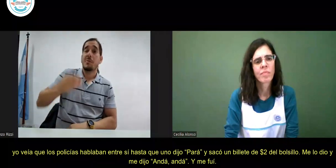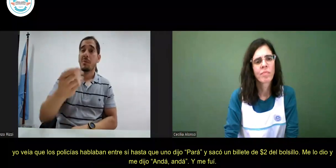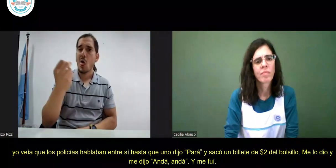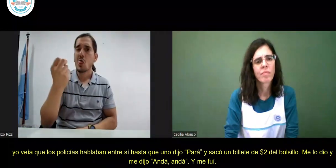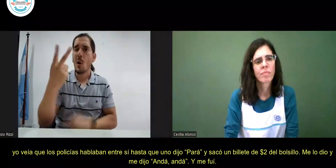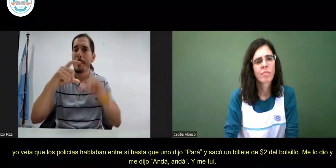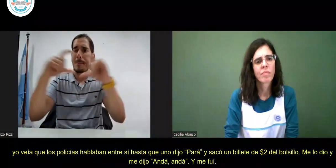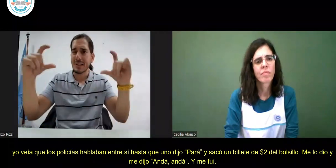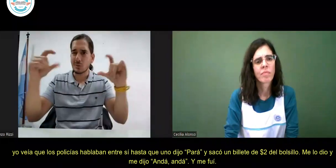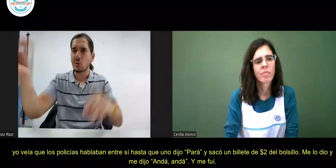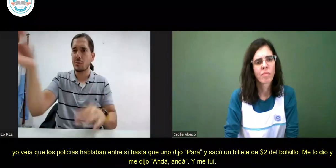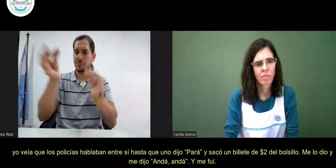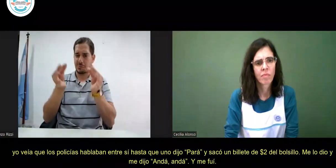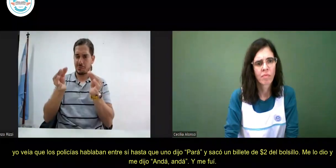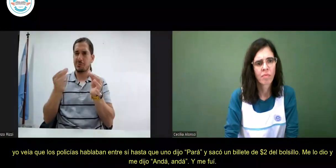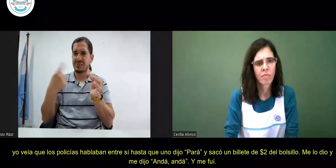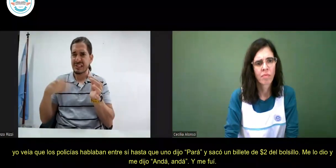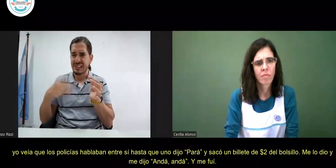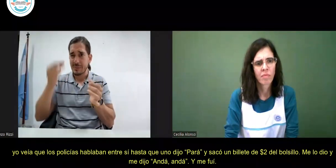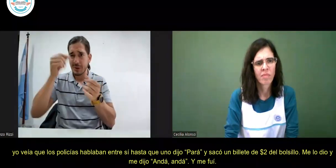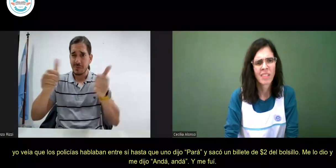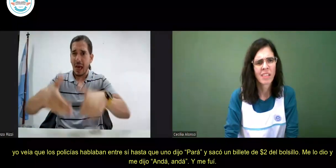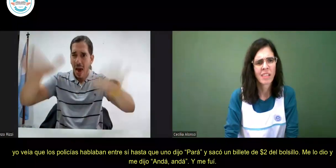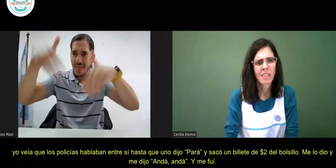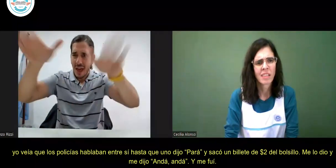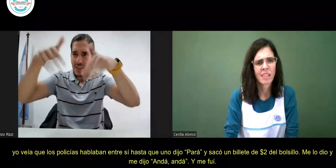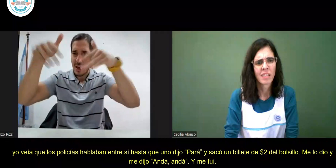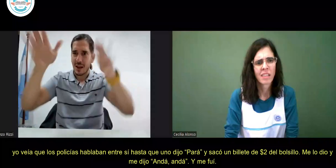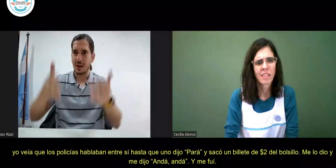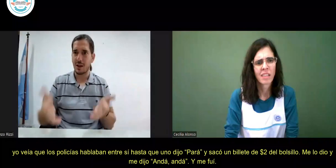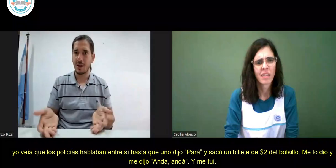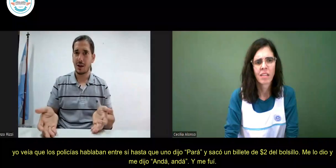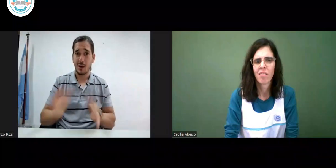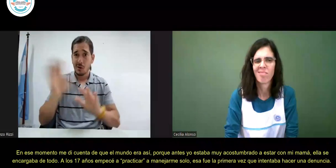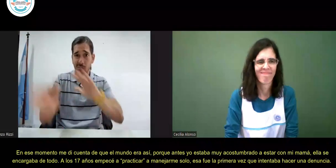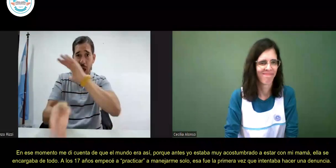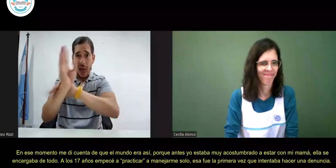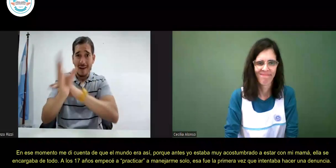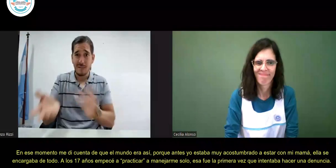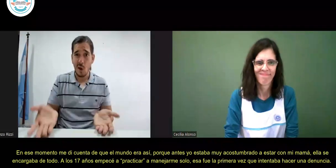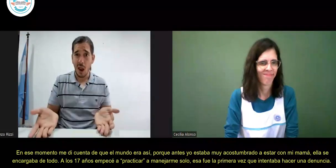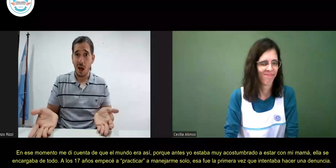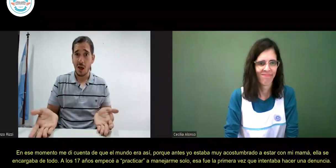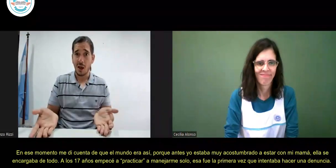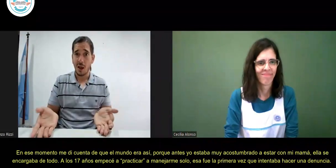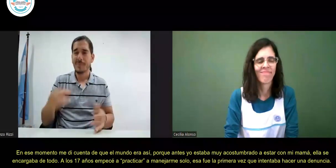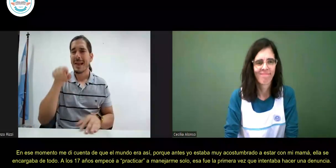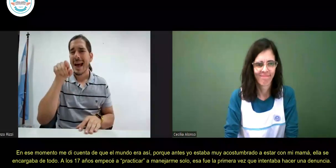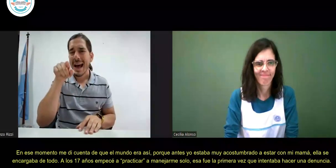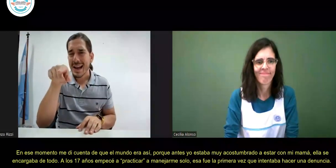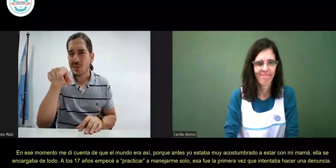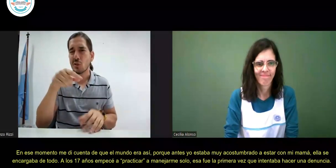papel, yo veía que los policías hablaban entre sí hasta que uno dijo pará y sacó un billete de 2 pesos en el bolsillo. Me lo dio y me dijo, anda,